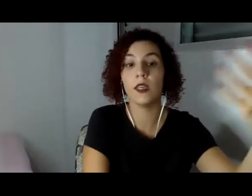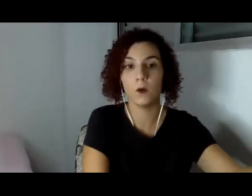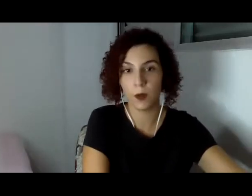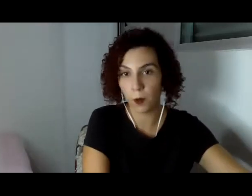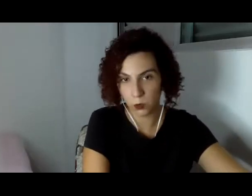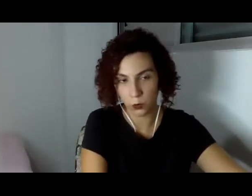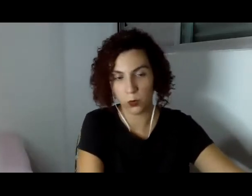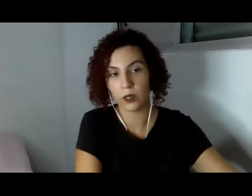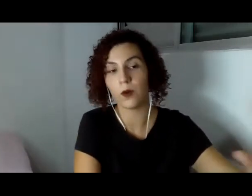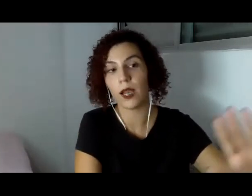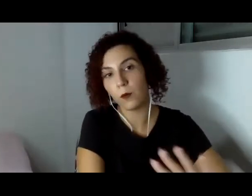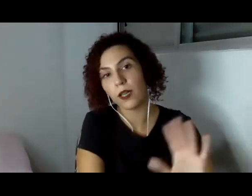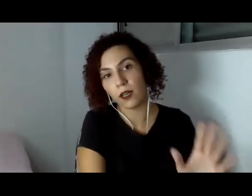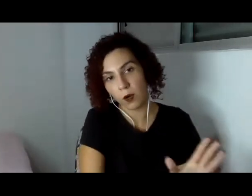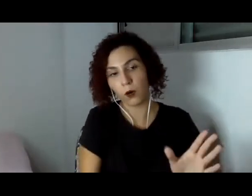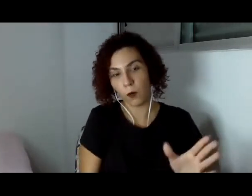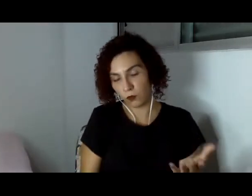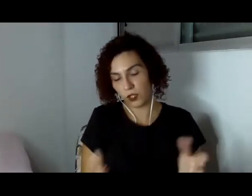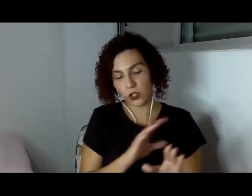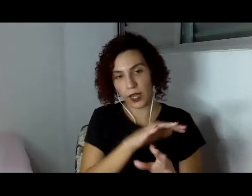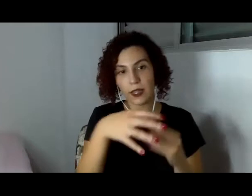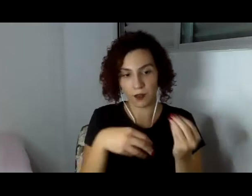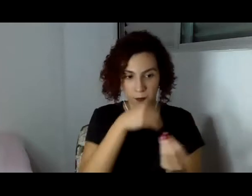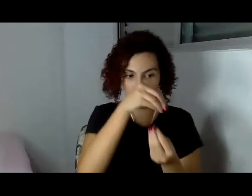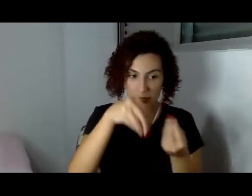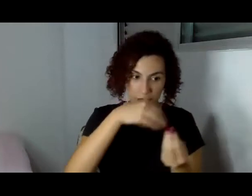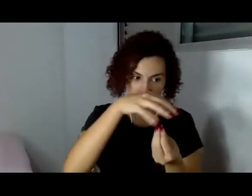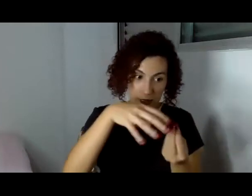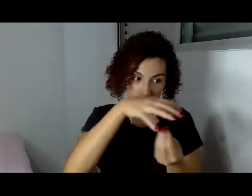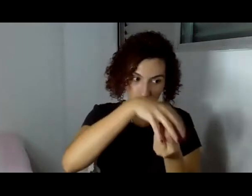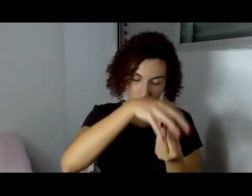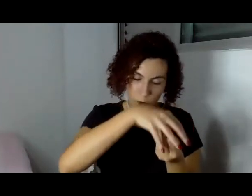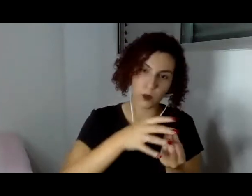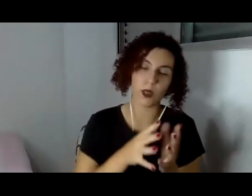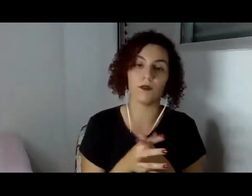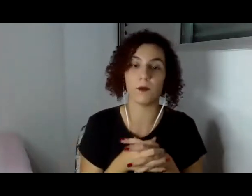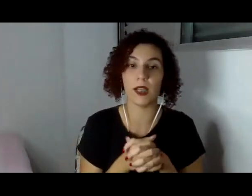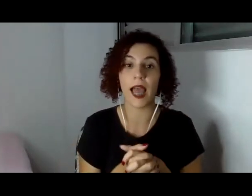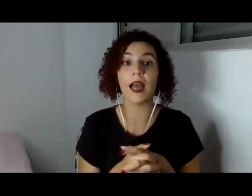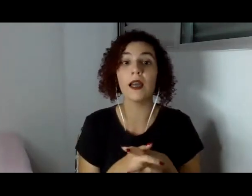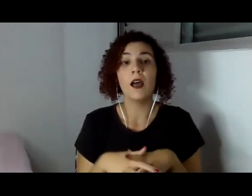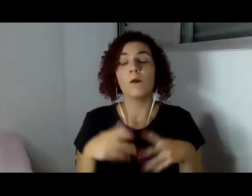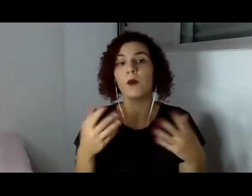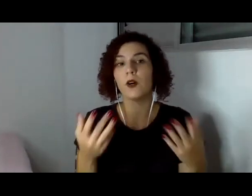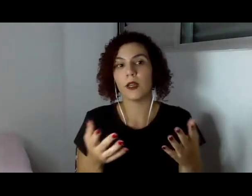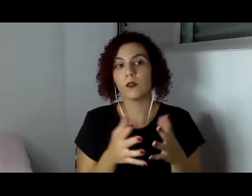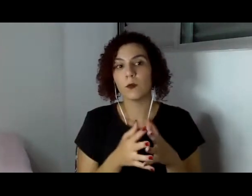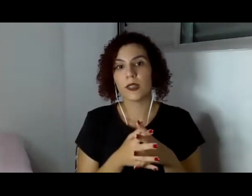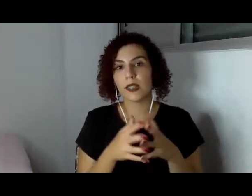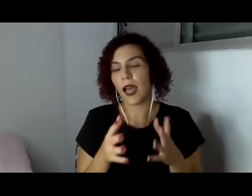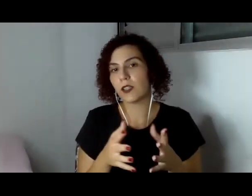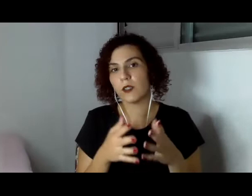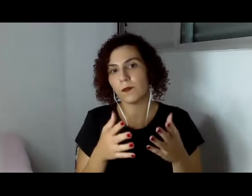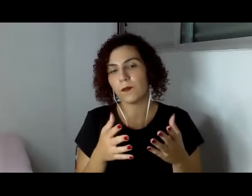surdos e um irmão surdo. Então, ela é a única ouvinte, né, desse núcleozinho aqui familiar, morando